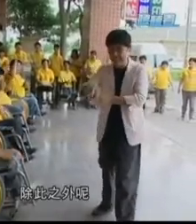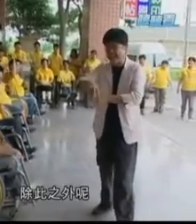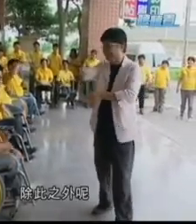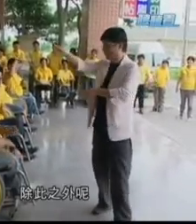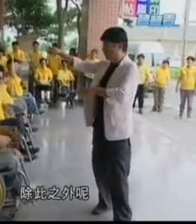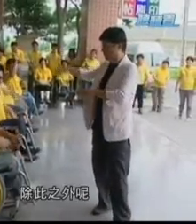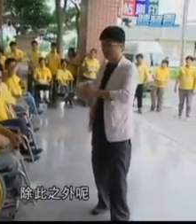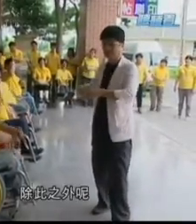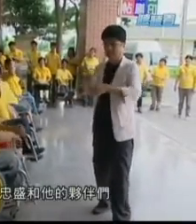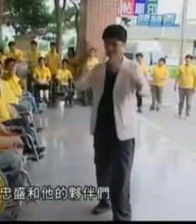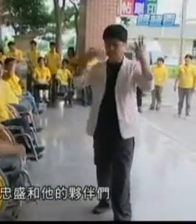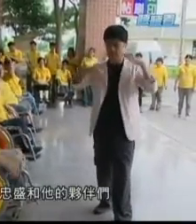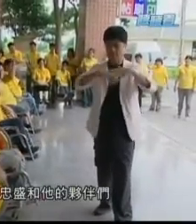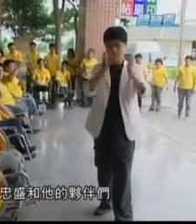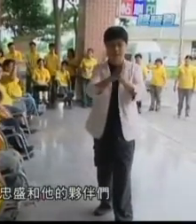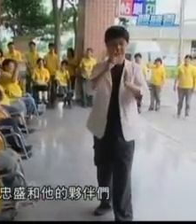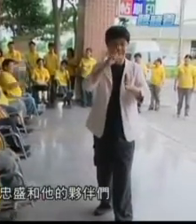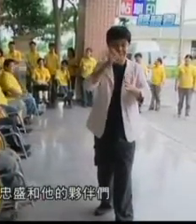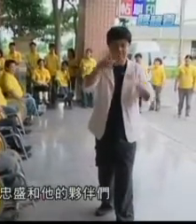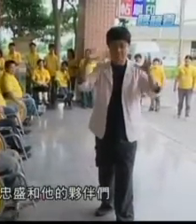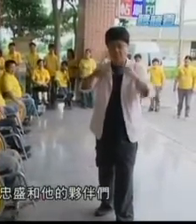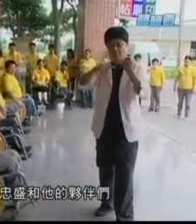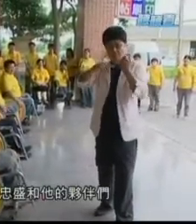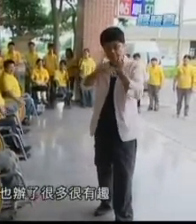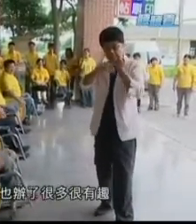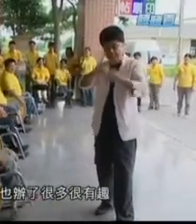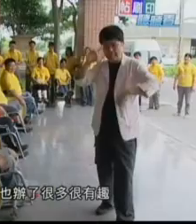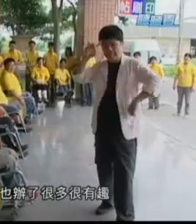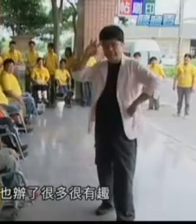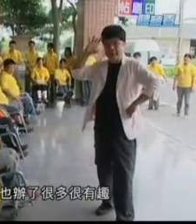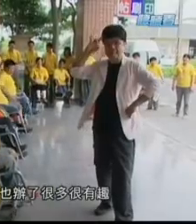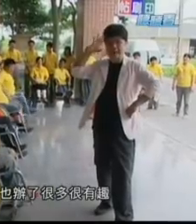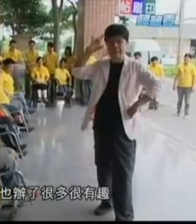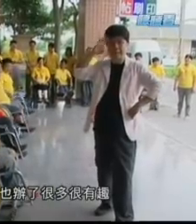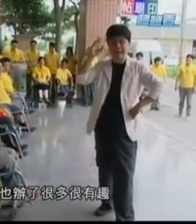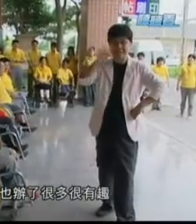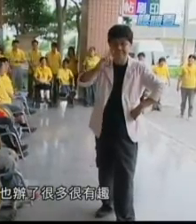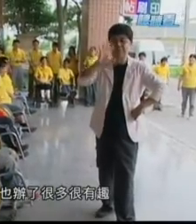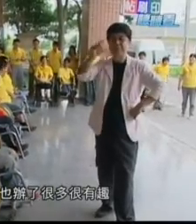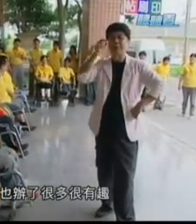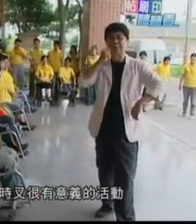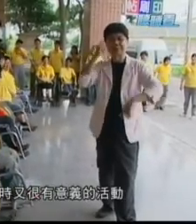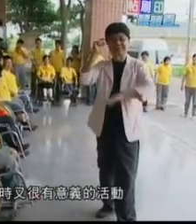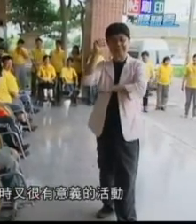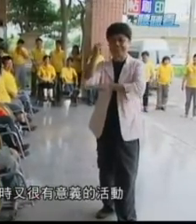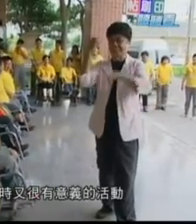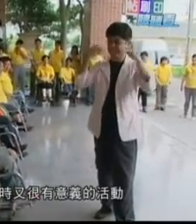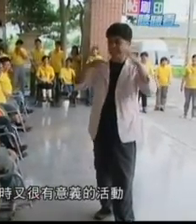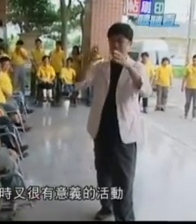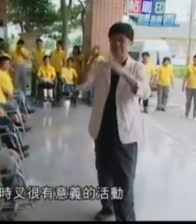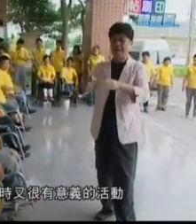外呢，钟盛和他的伙伴们也办了很多很有趣同时又很有意义的活